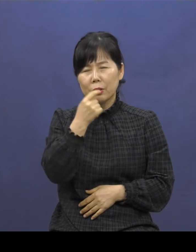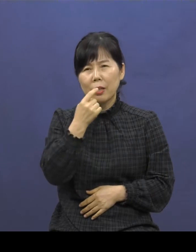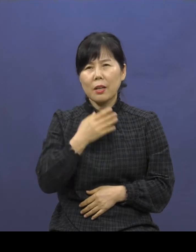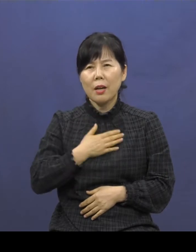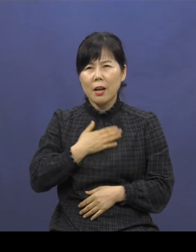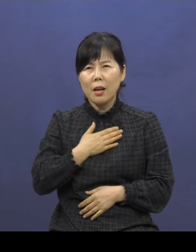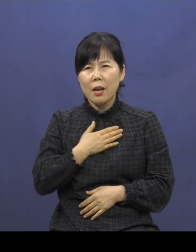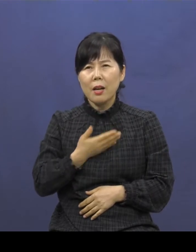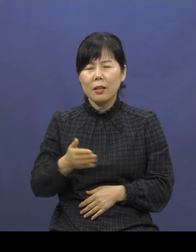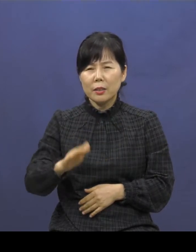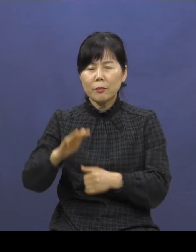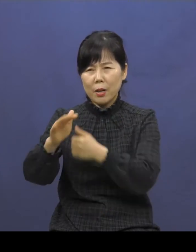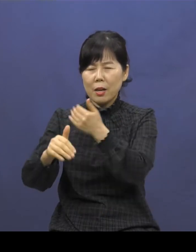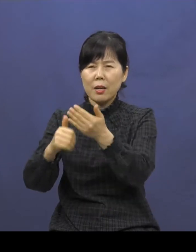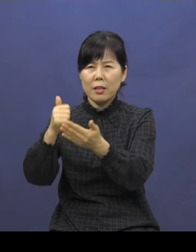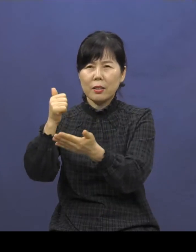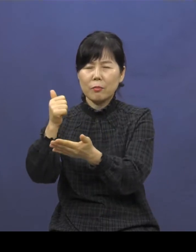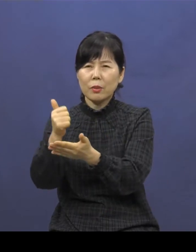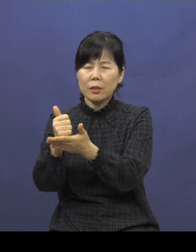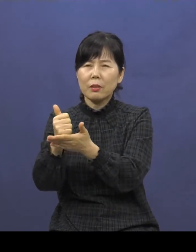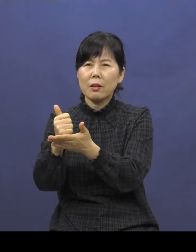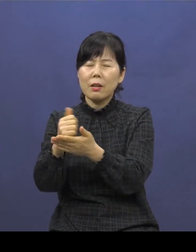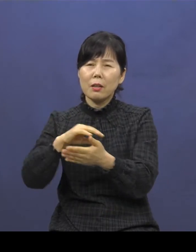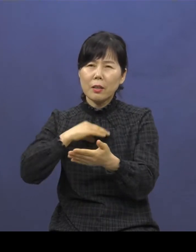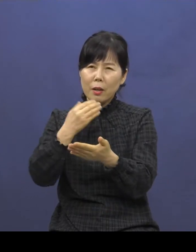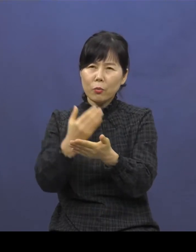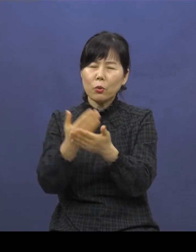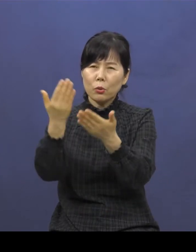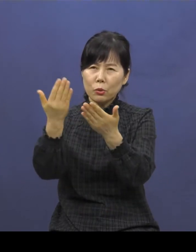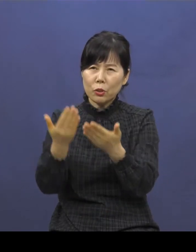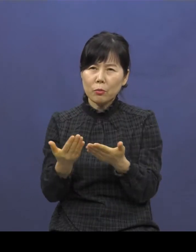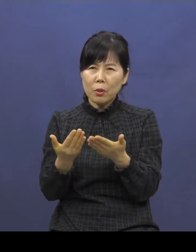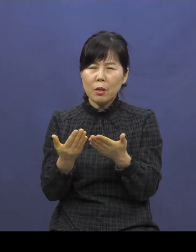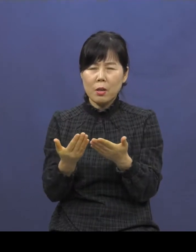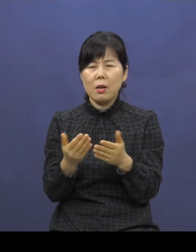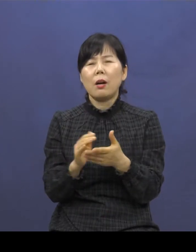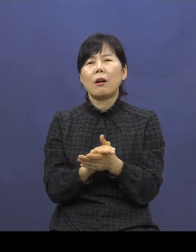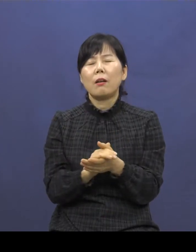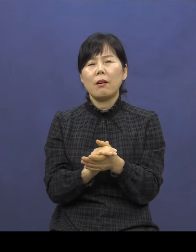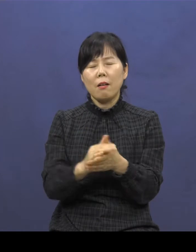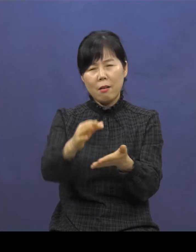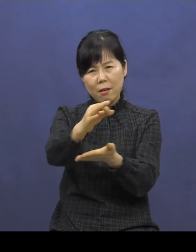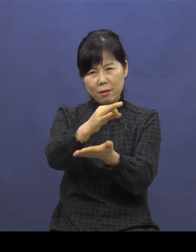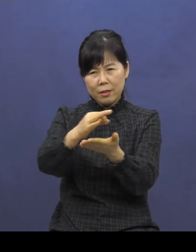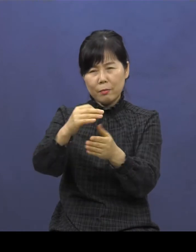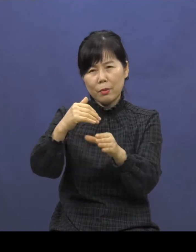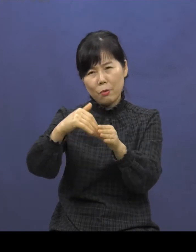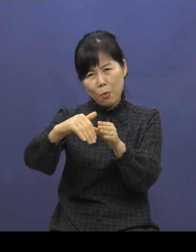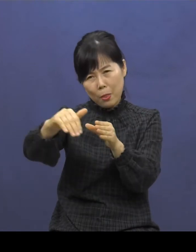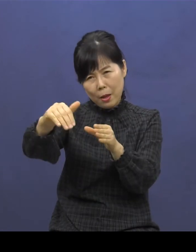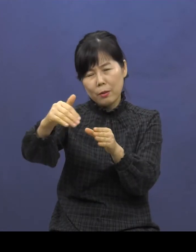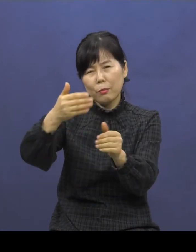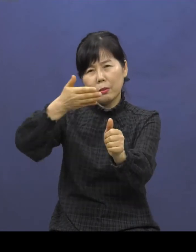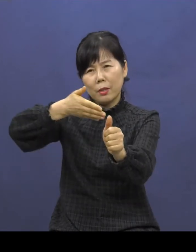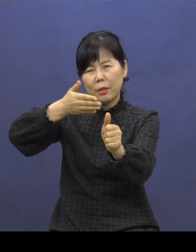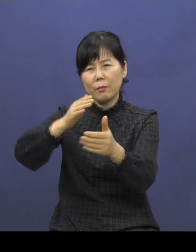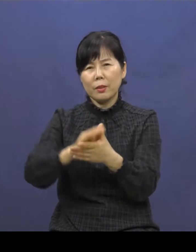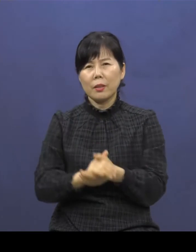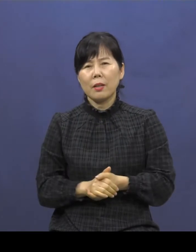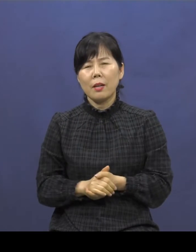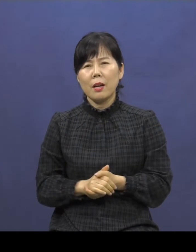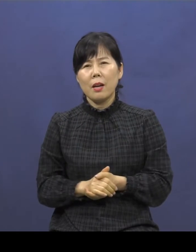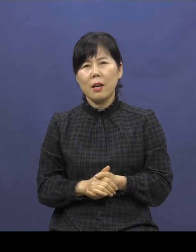주신 마음 있으시면, 받으신 마음 있으시면 정말 헌금을 온라인으로라도 열심히 해주시고요.